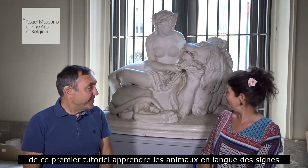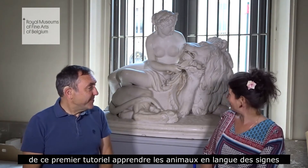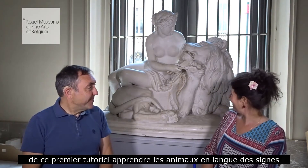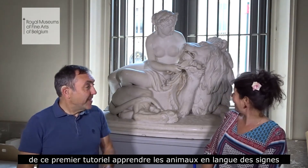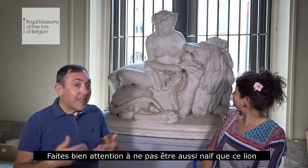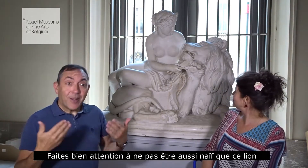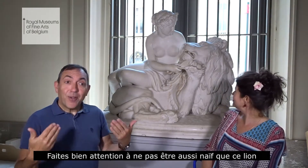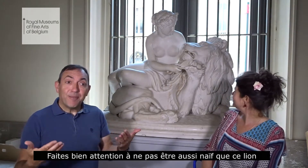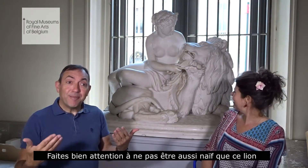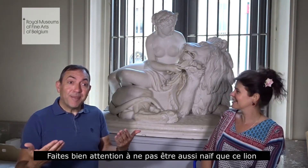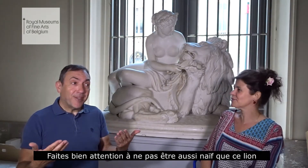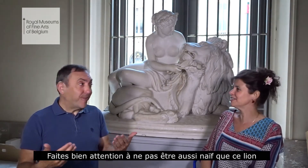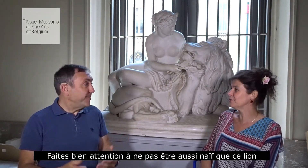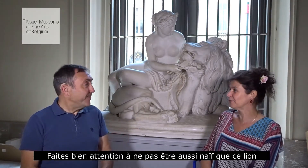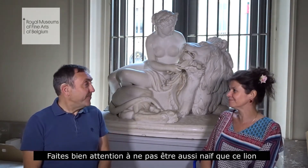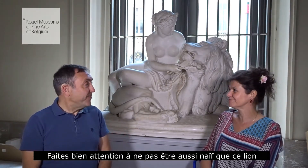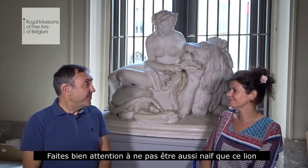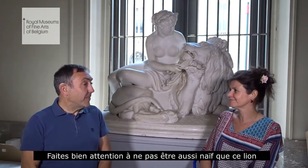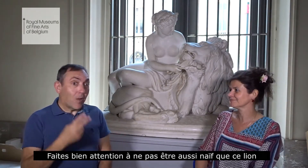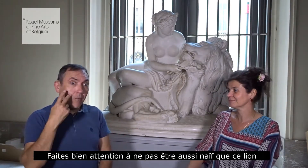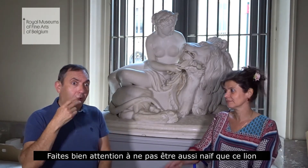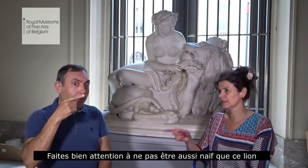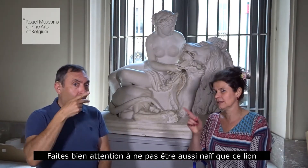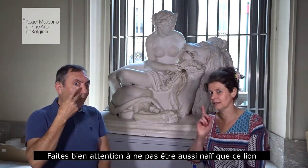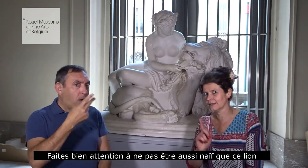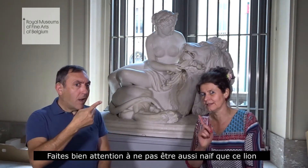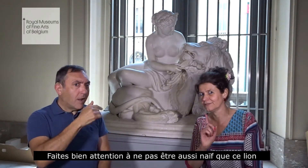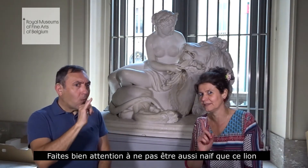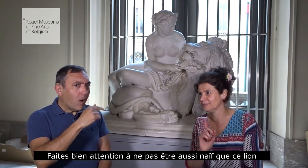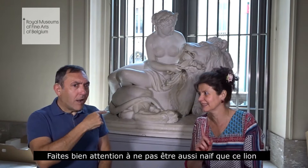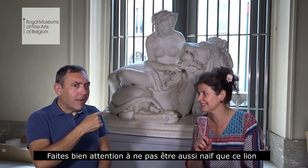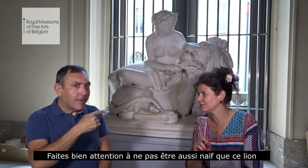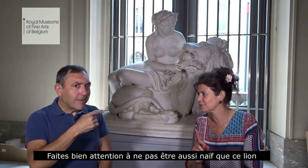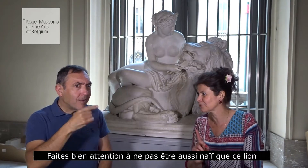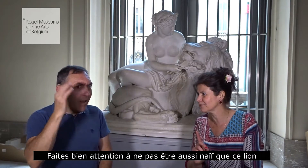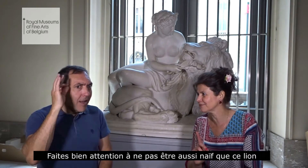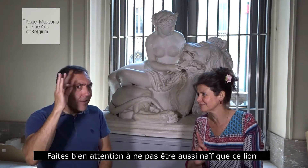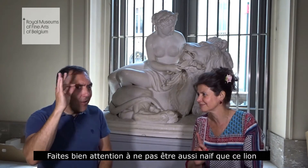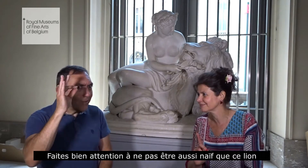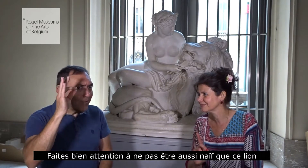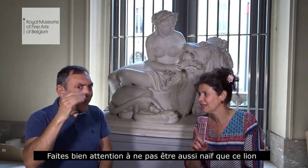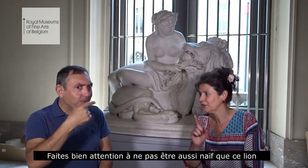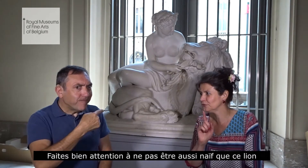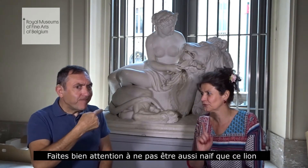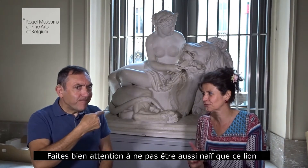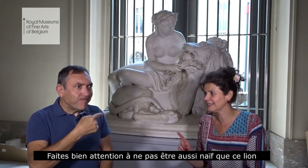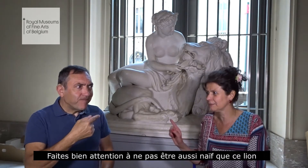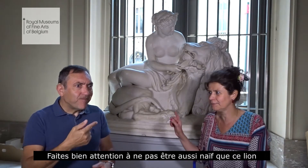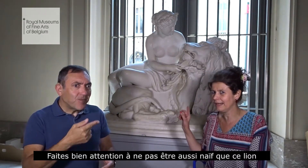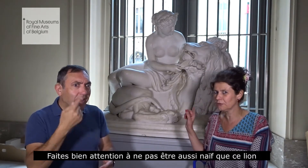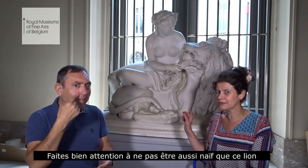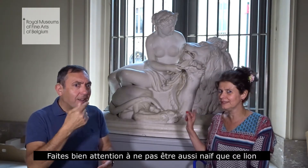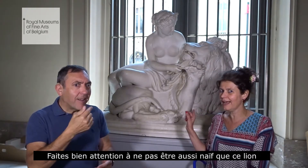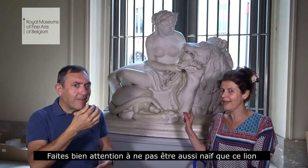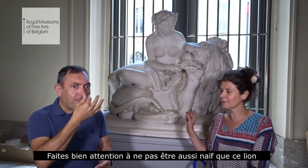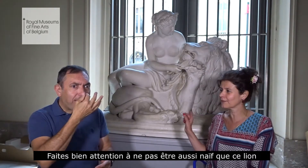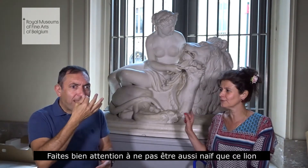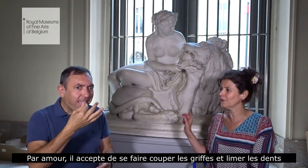Alors adieu à ce lion. Et faites bien attention. Ne soyez pas aussi imprudent que